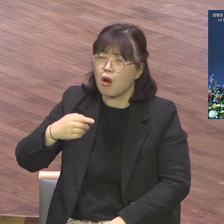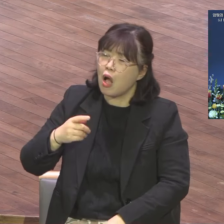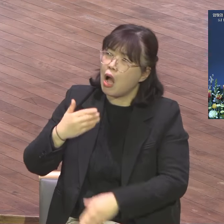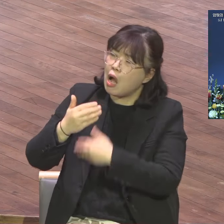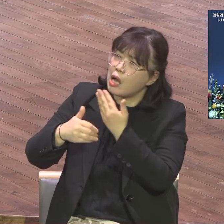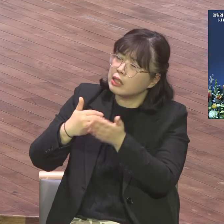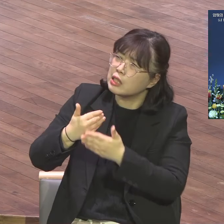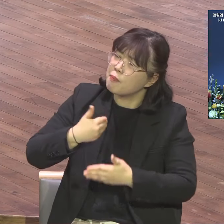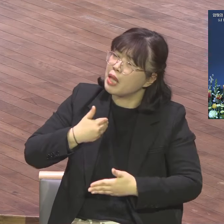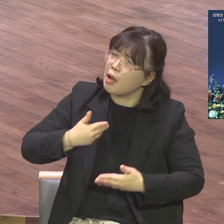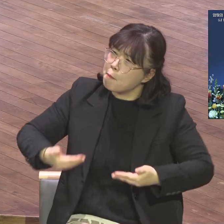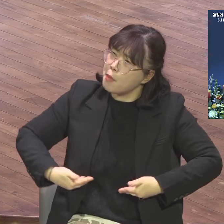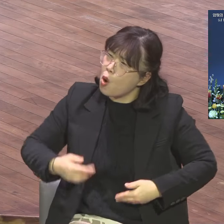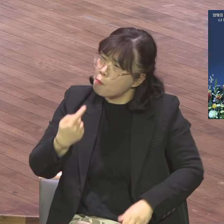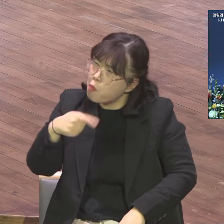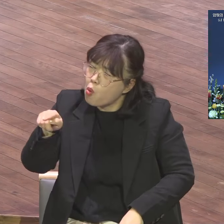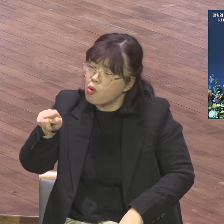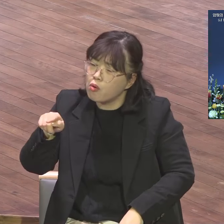이런 신앙생활 하셔야 돼요.